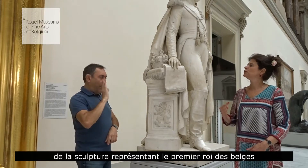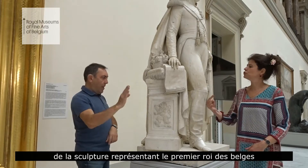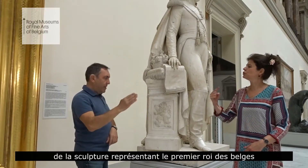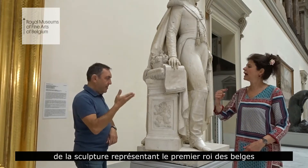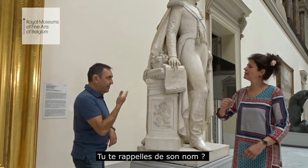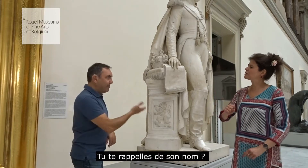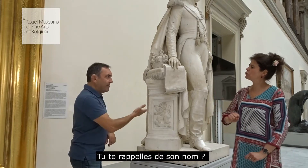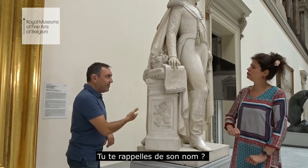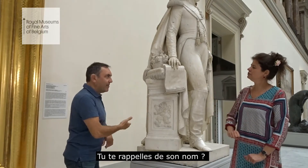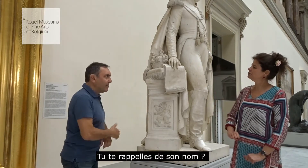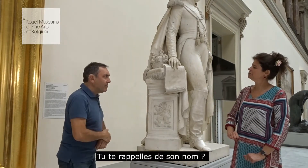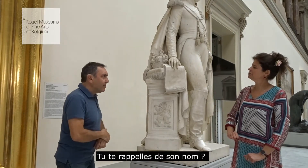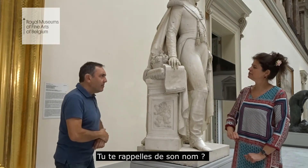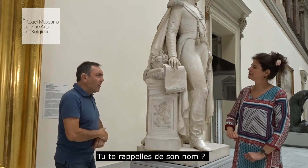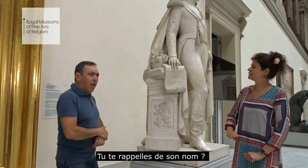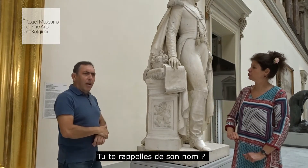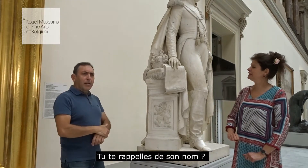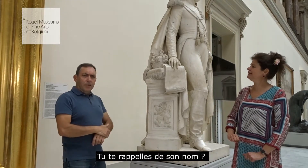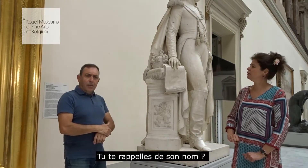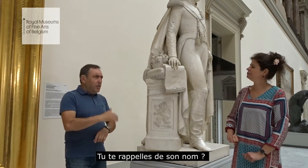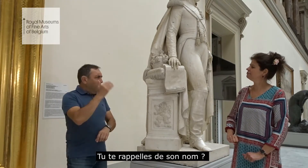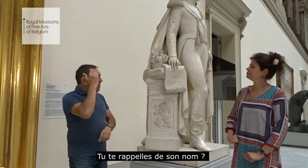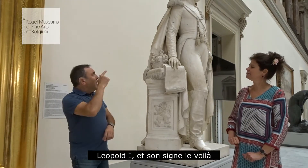Tu te rappelles son nom et son signe?